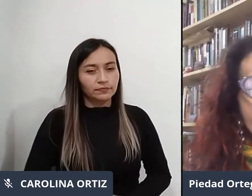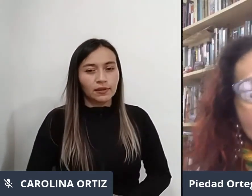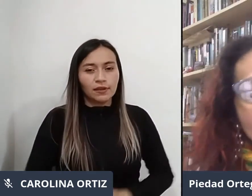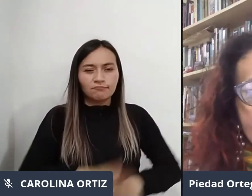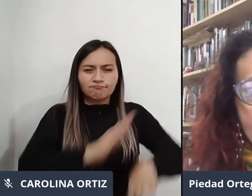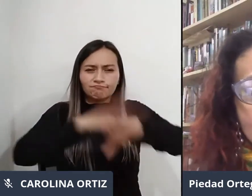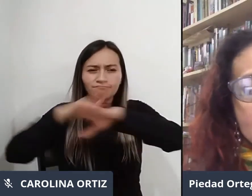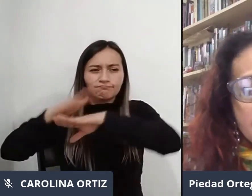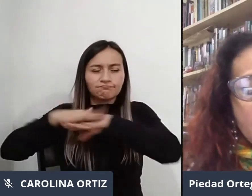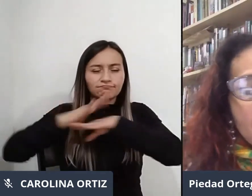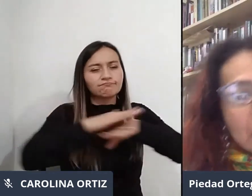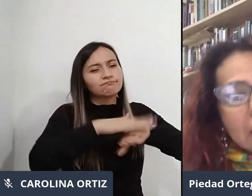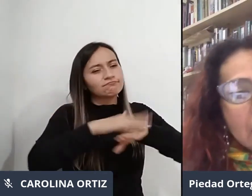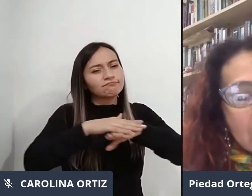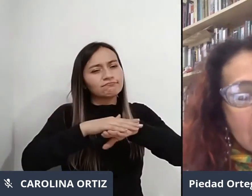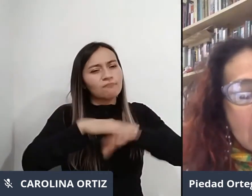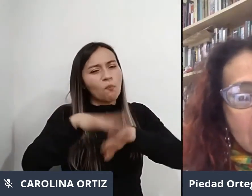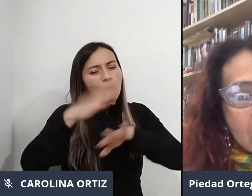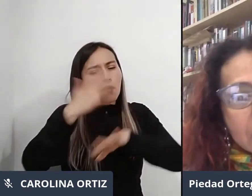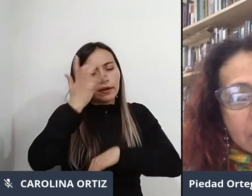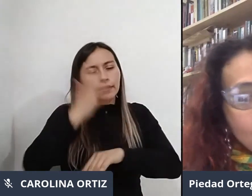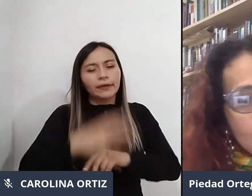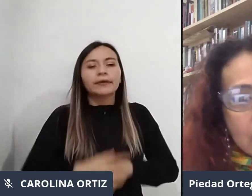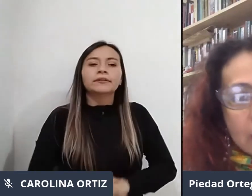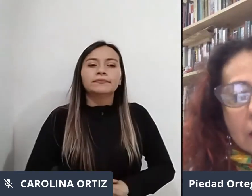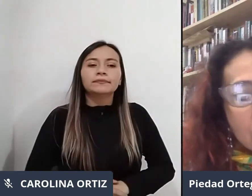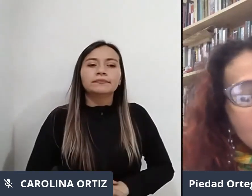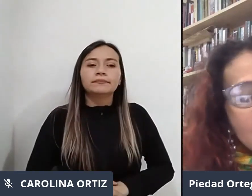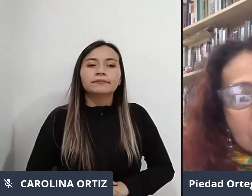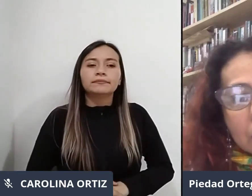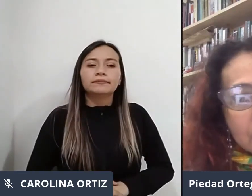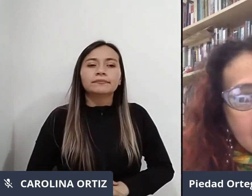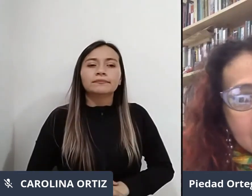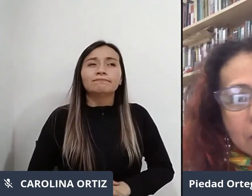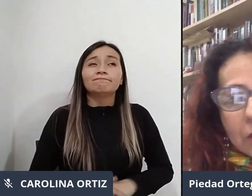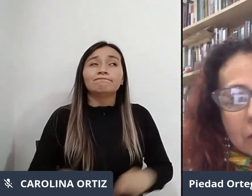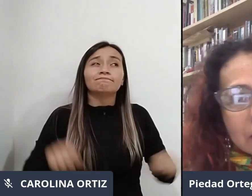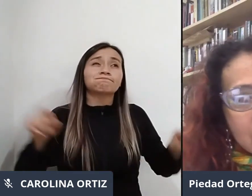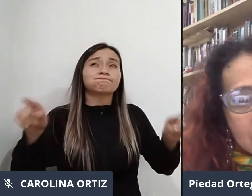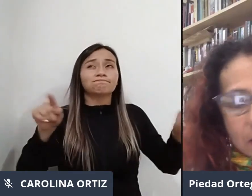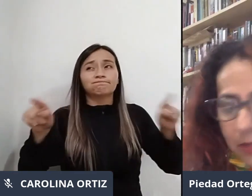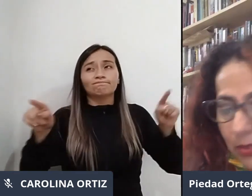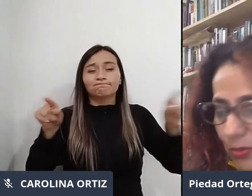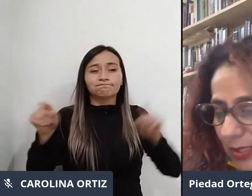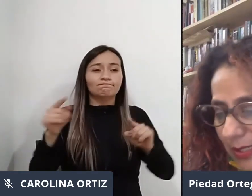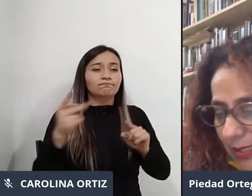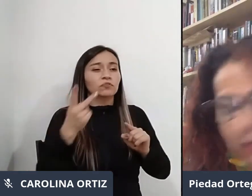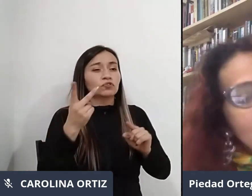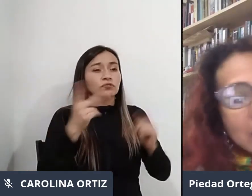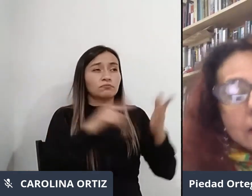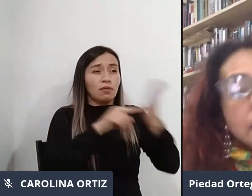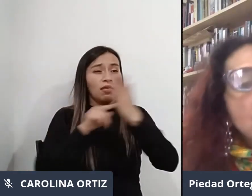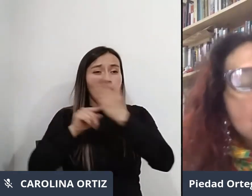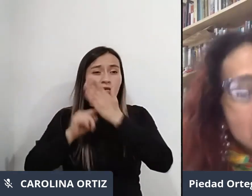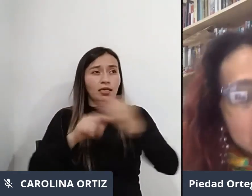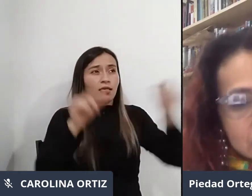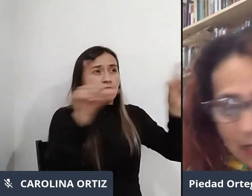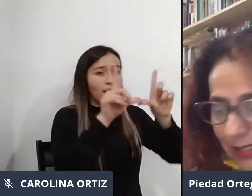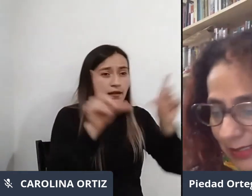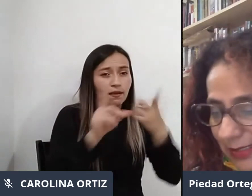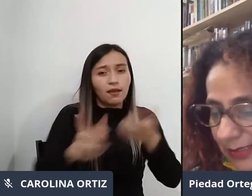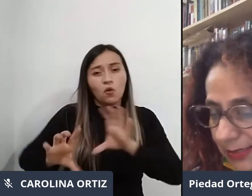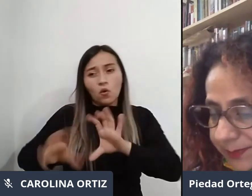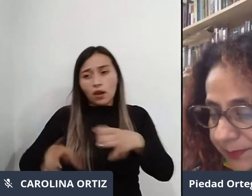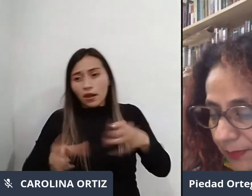dos consignas que circulan en los medios de comunicación y que circulan en esta gestión de